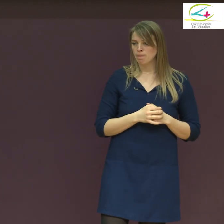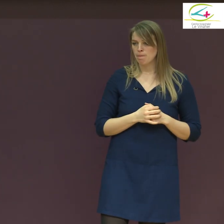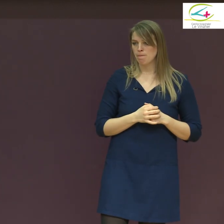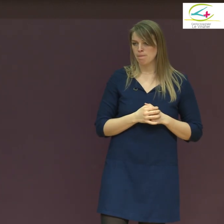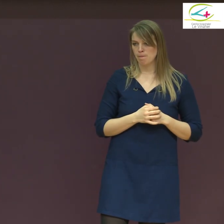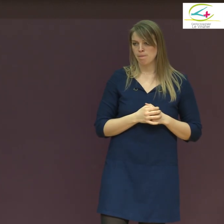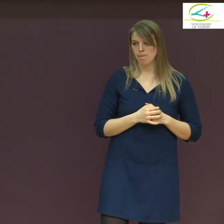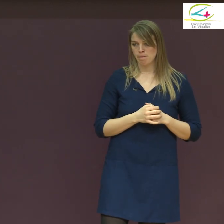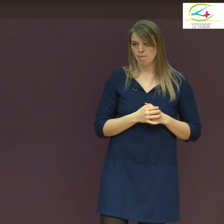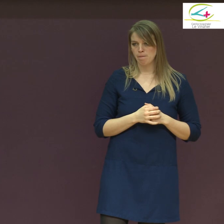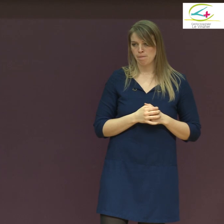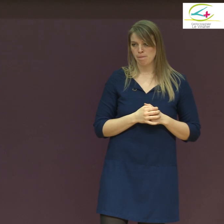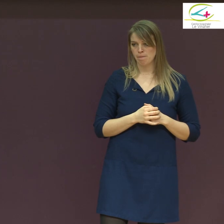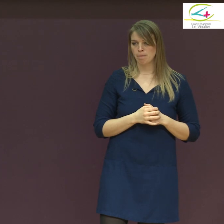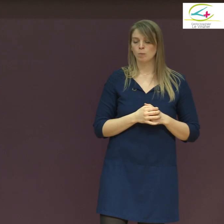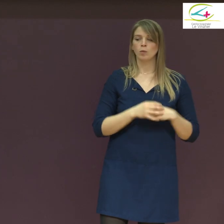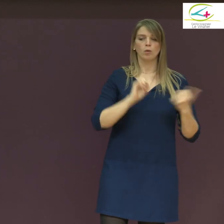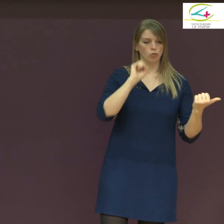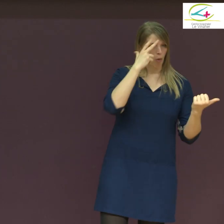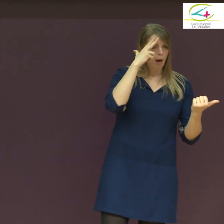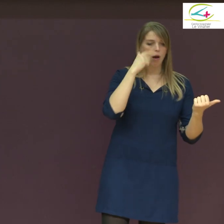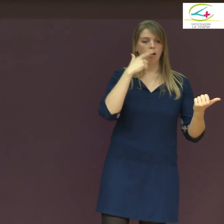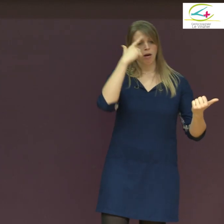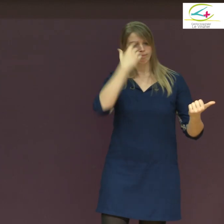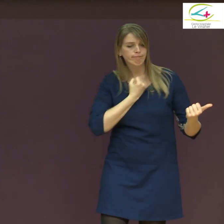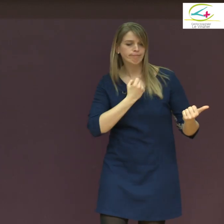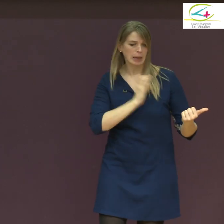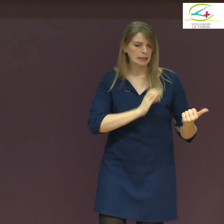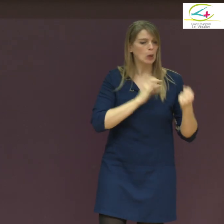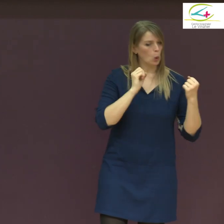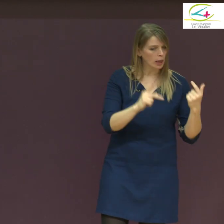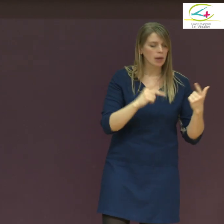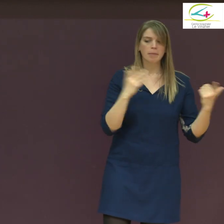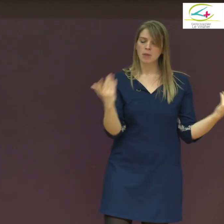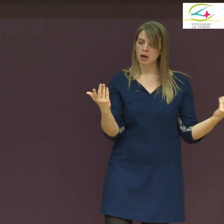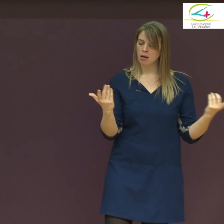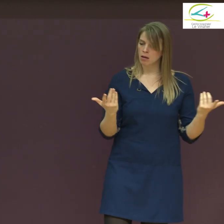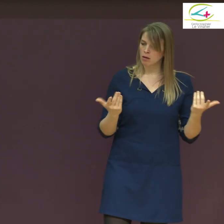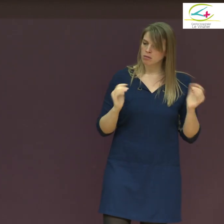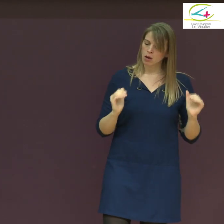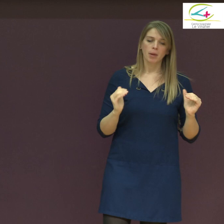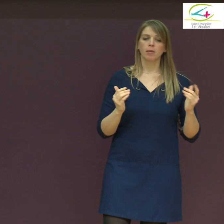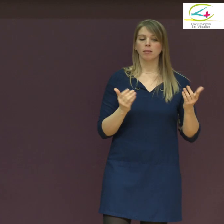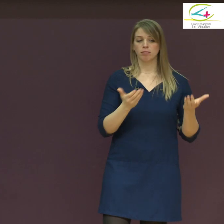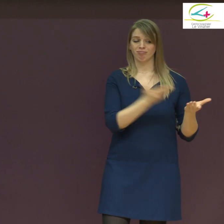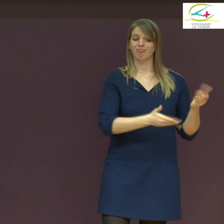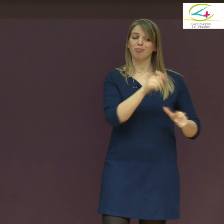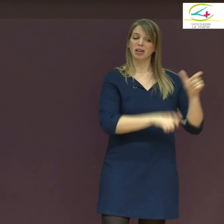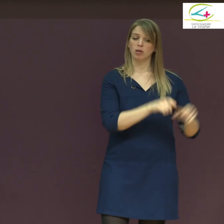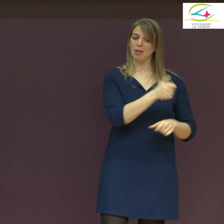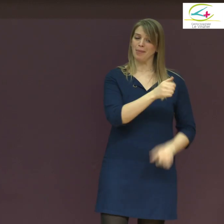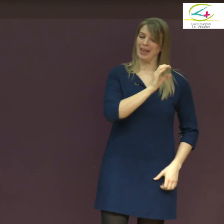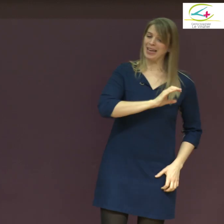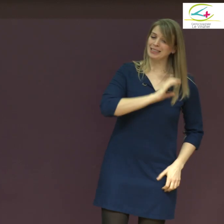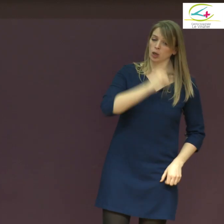suicide et du trauma, etc. Mais est-ce que c'est pas oublié le fait que souvent des personnes qui tentent de se suicider, c'est pas forcément